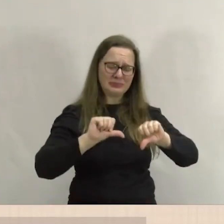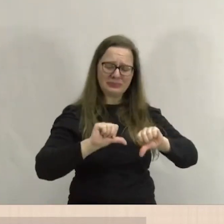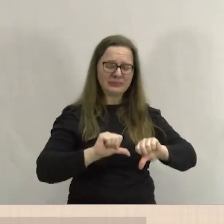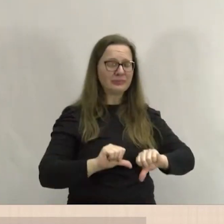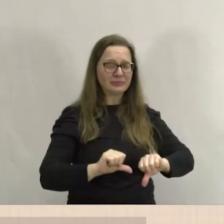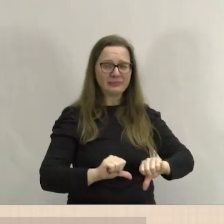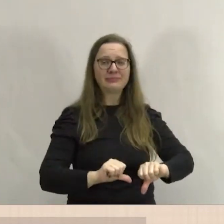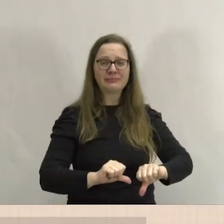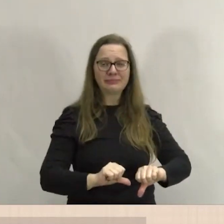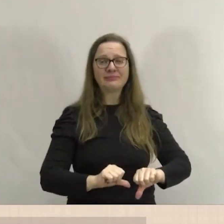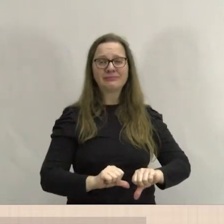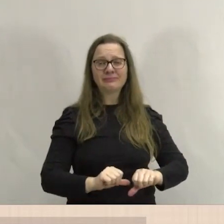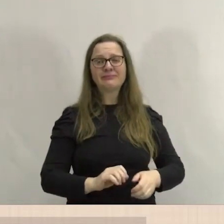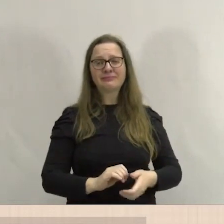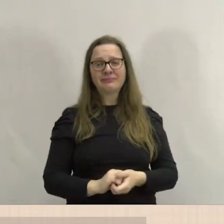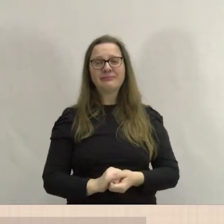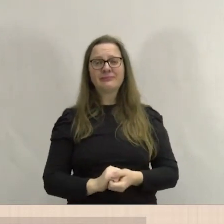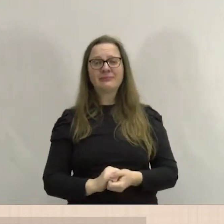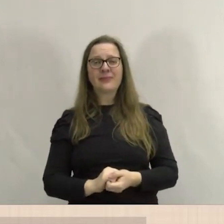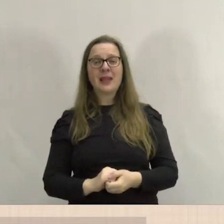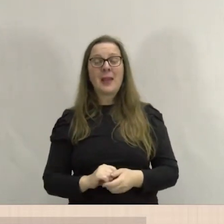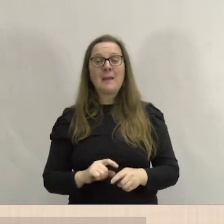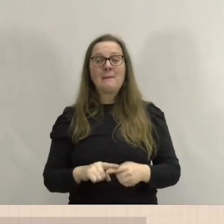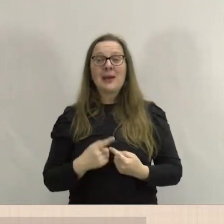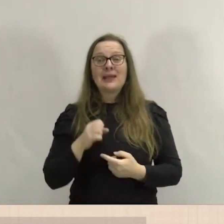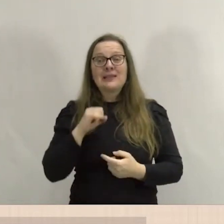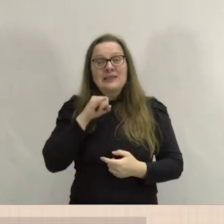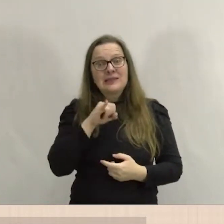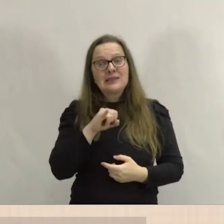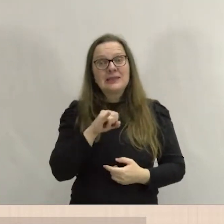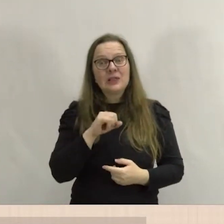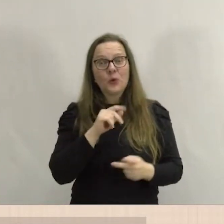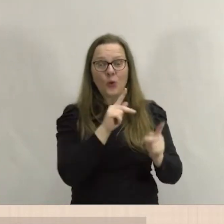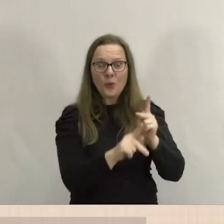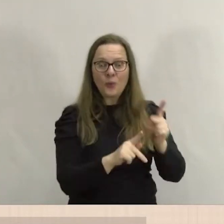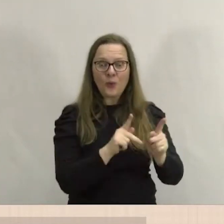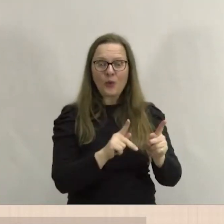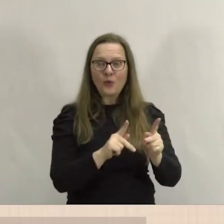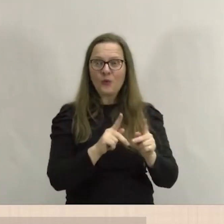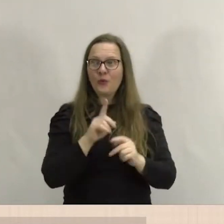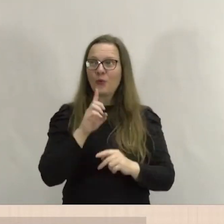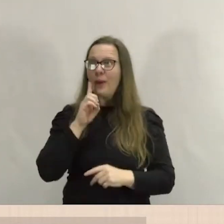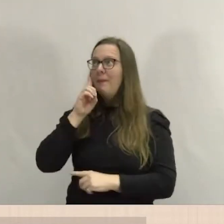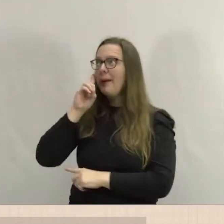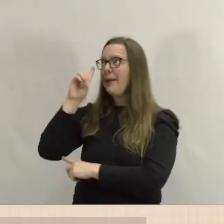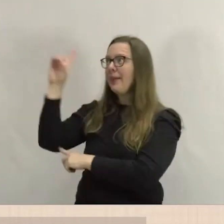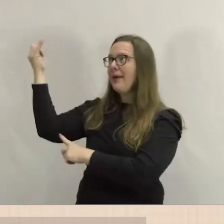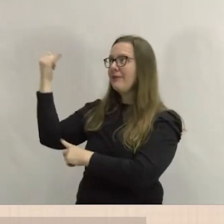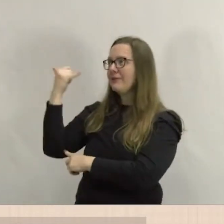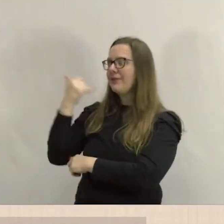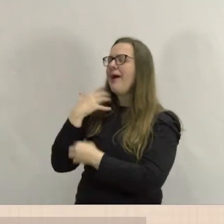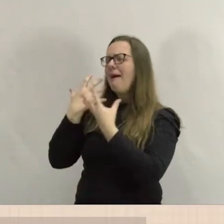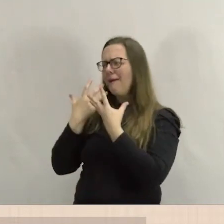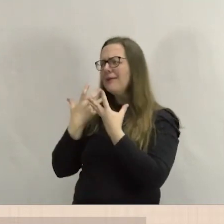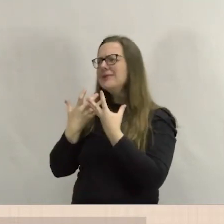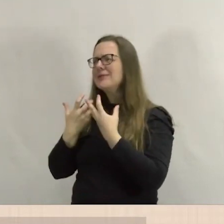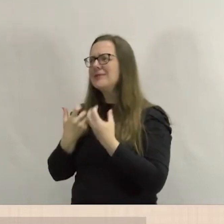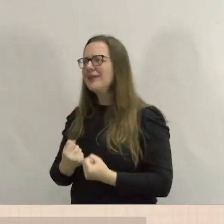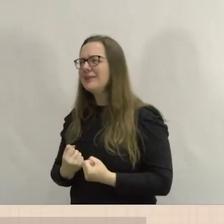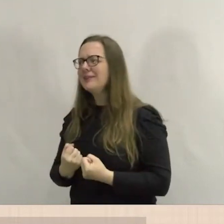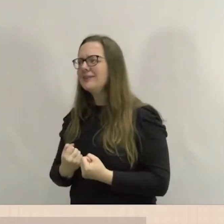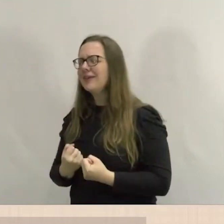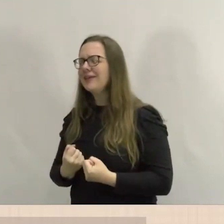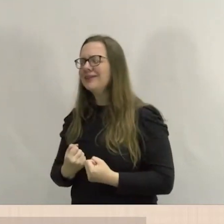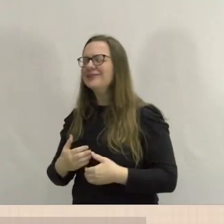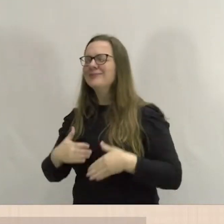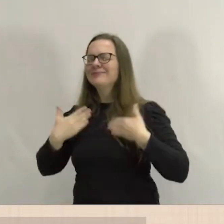o povo se corrompe. Mas o que guarda a lei, esse é feliz. Eu vou ler